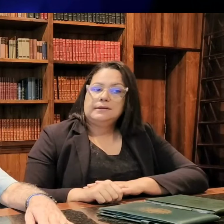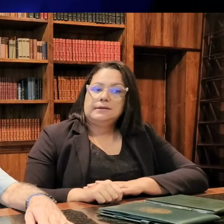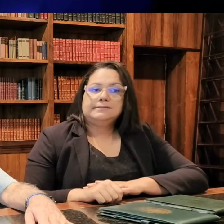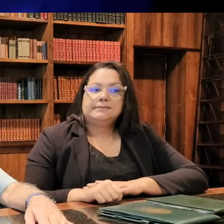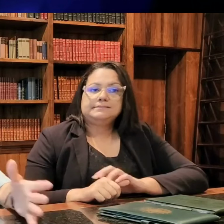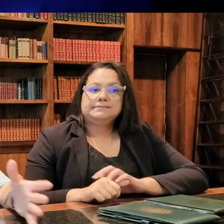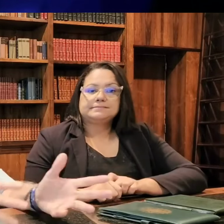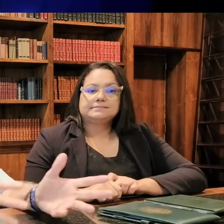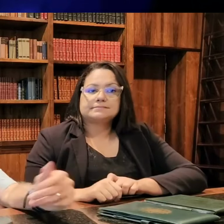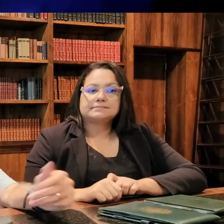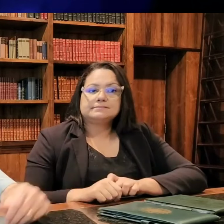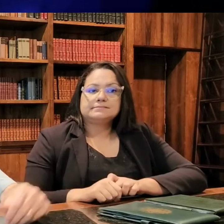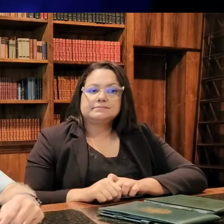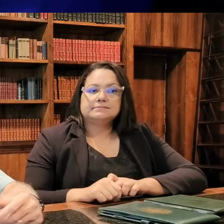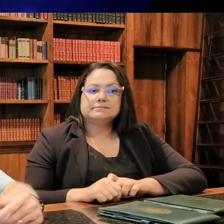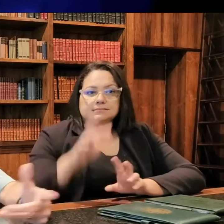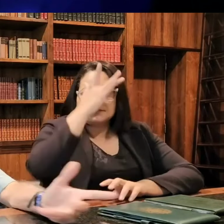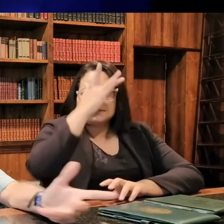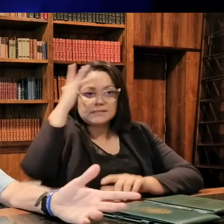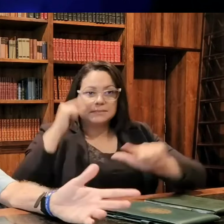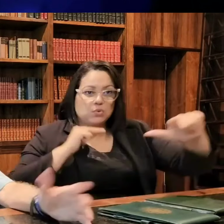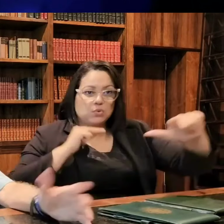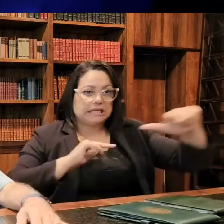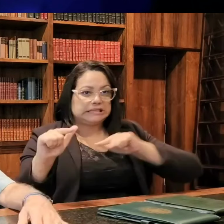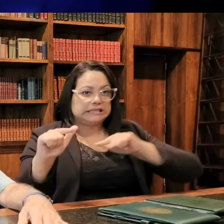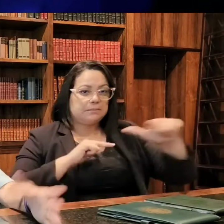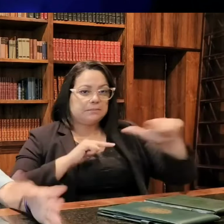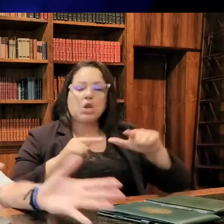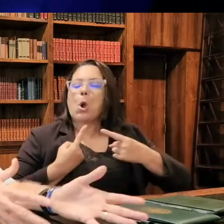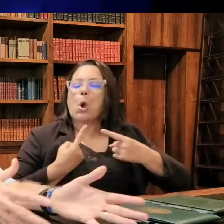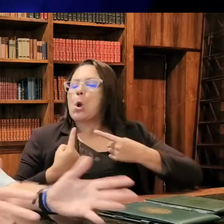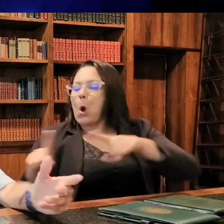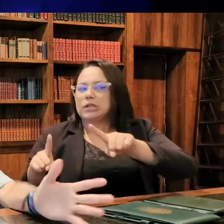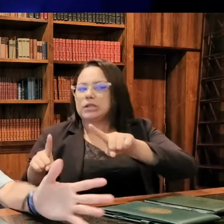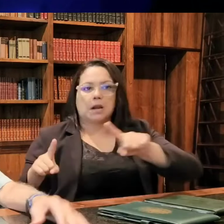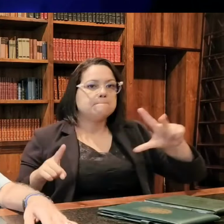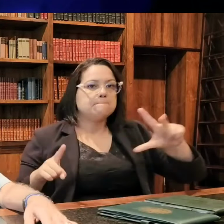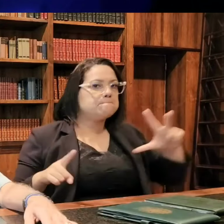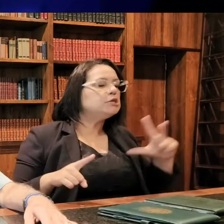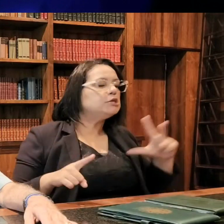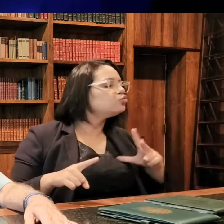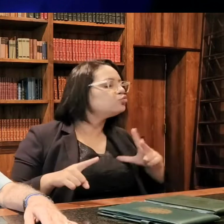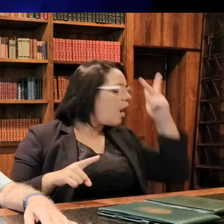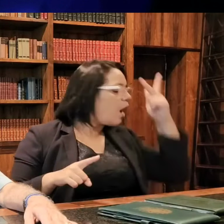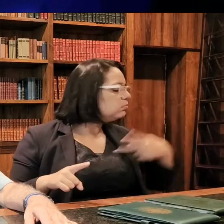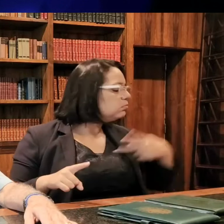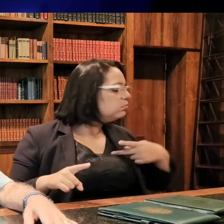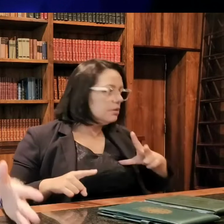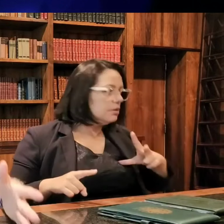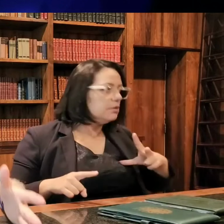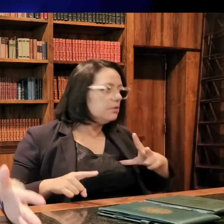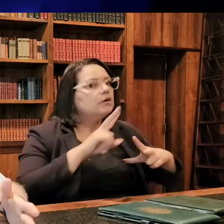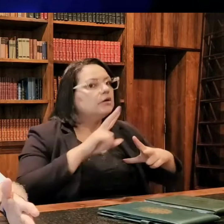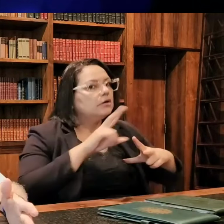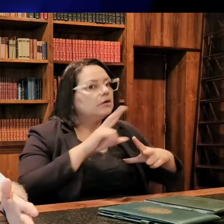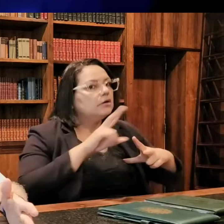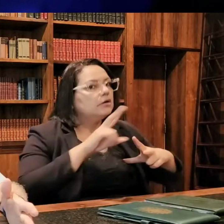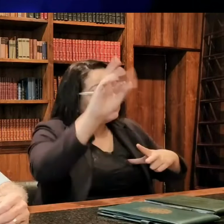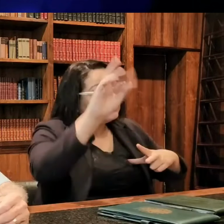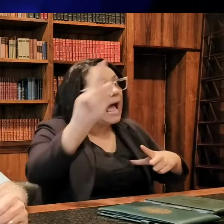que a volta, mas dizem também que é igual lá no EUA, foi igual com o Trump,